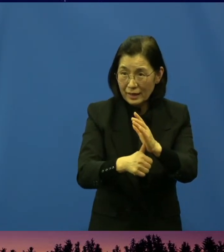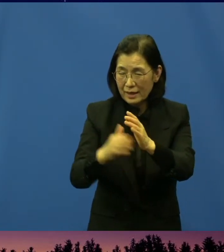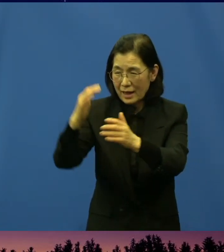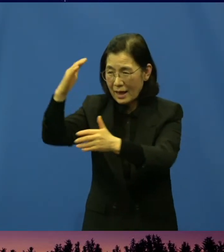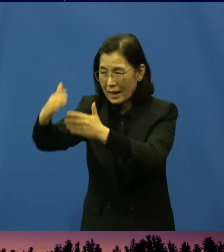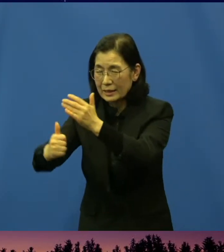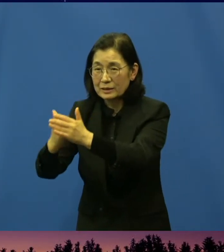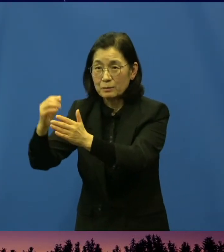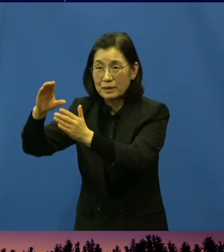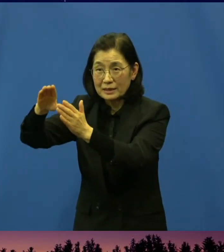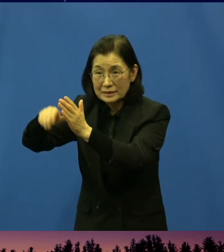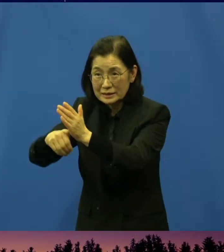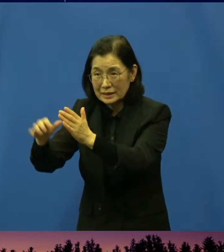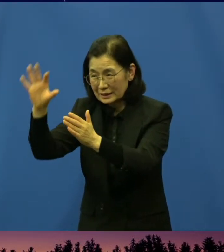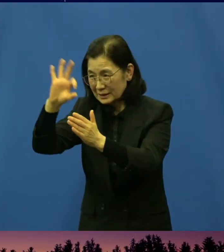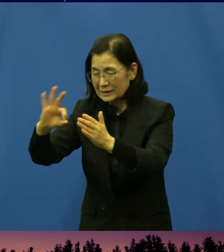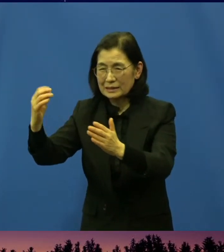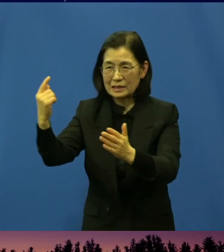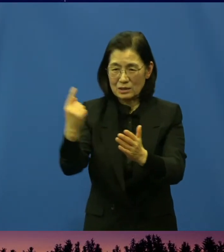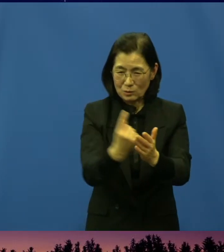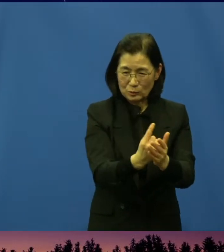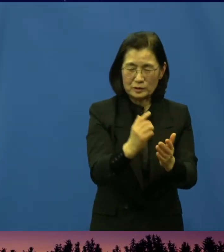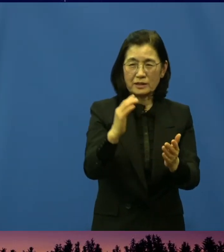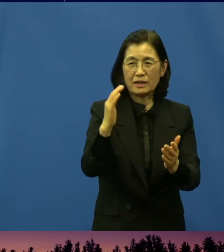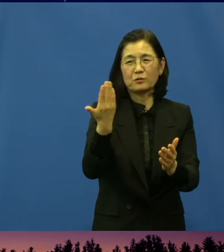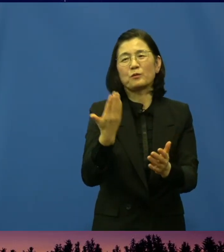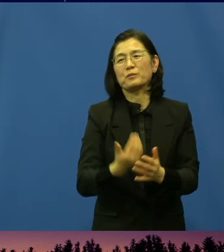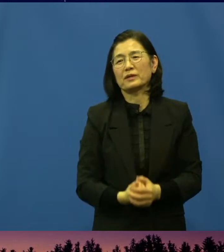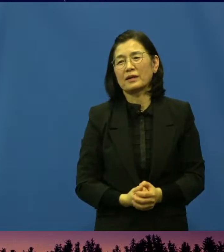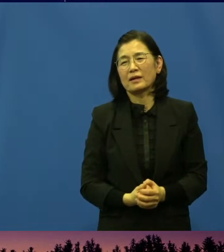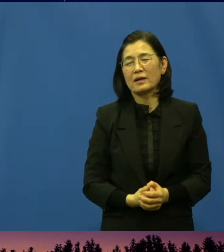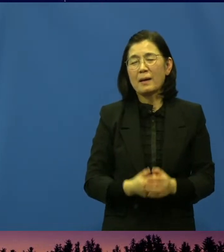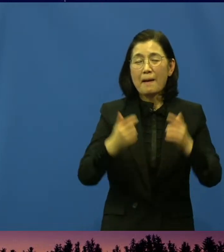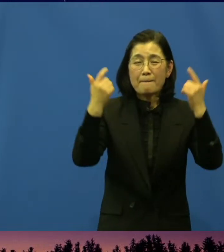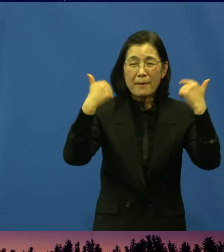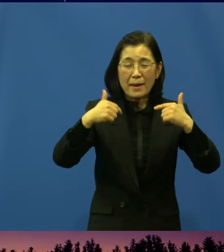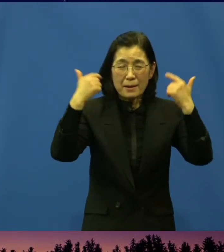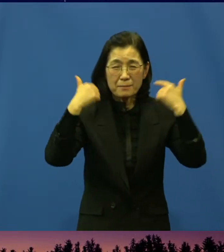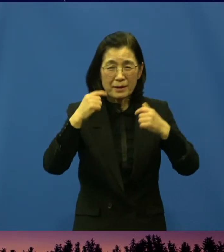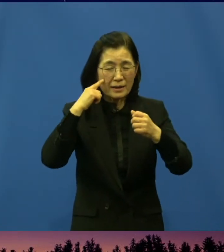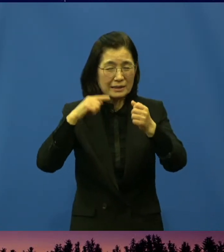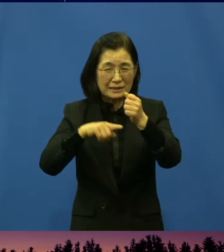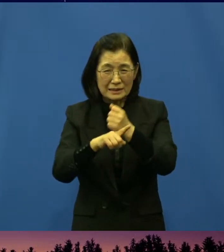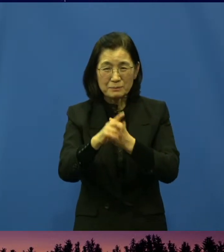매일매일 주어진 시간을, 그 일상을 의미 있게 사는 거예요.